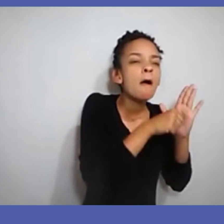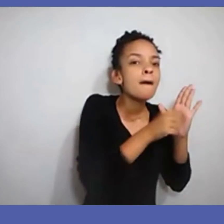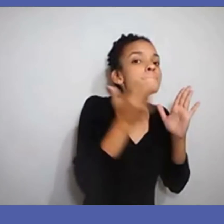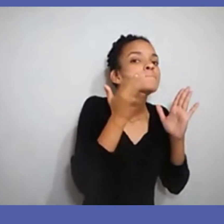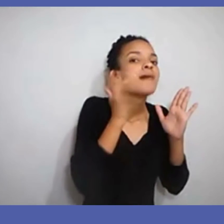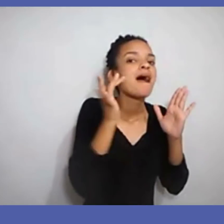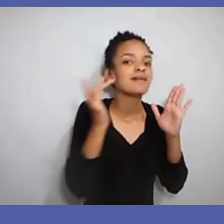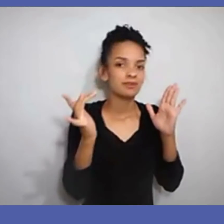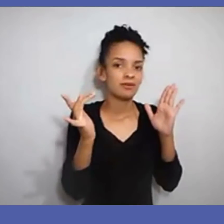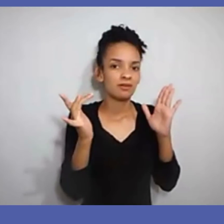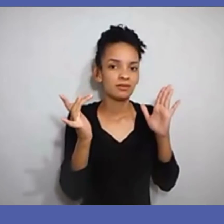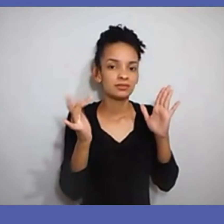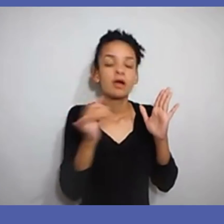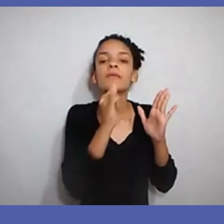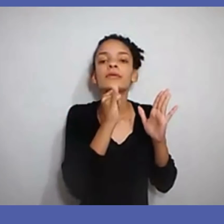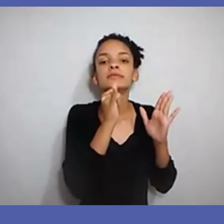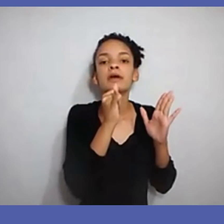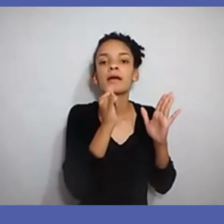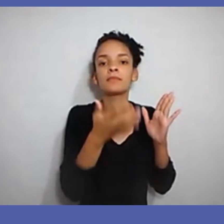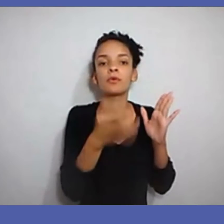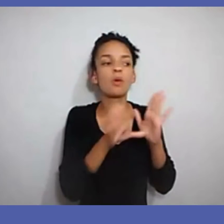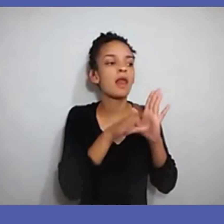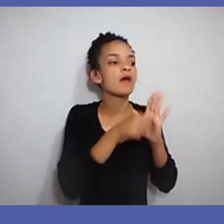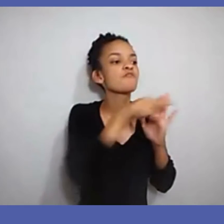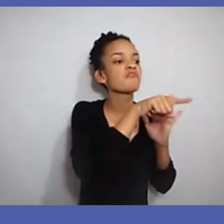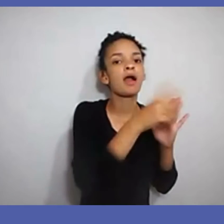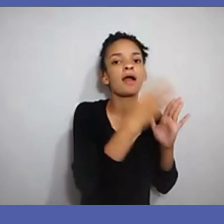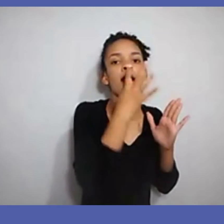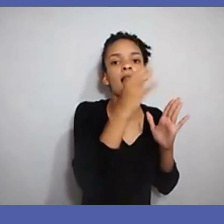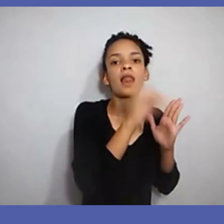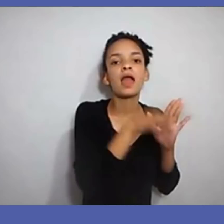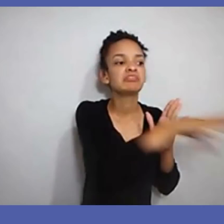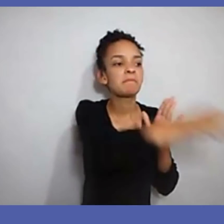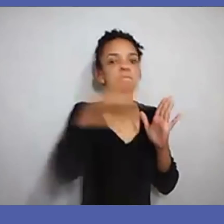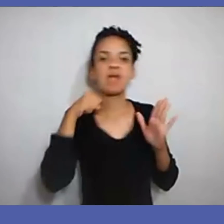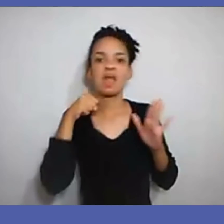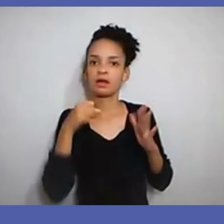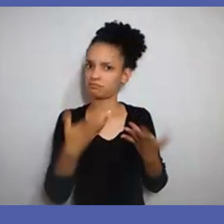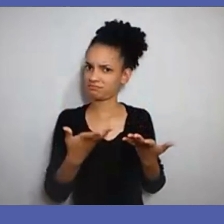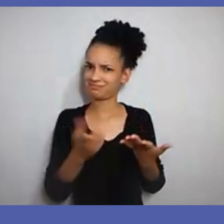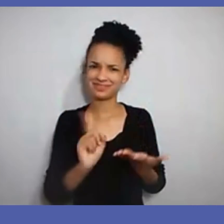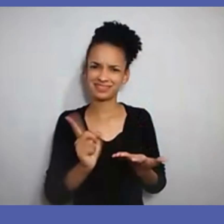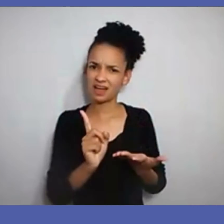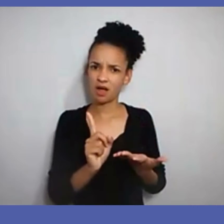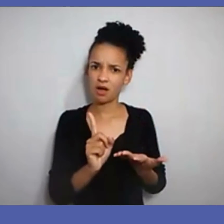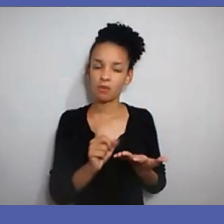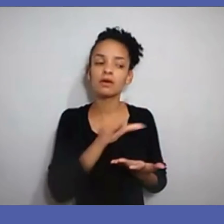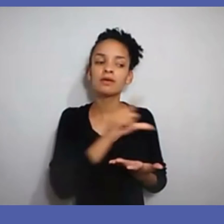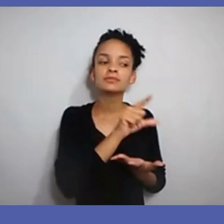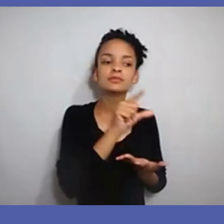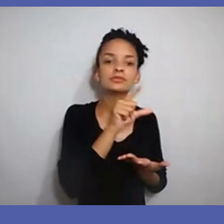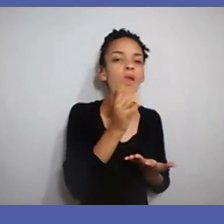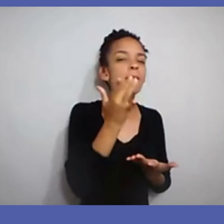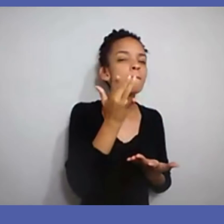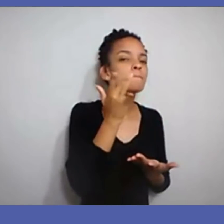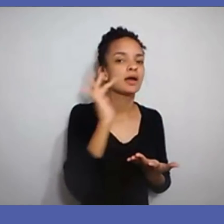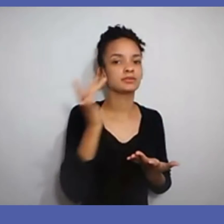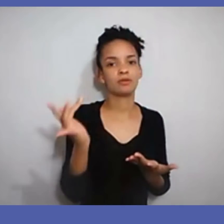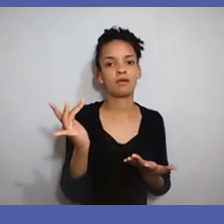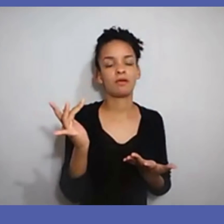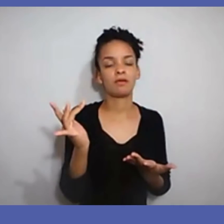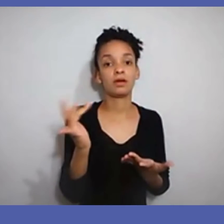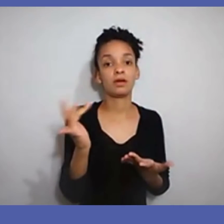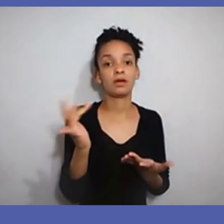casa? Claro que não, ele vai levar as coisas mais valiosas da sua casa. Então o Senhor vai vir buscar